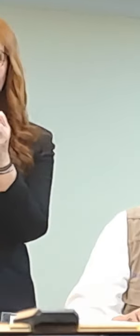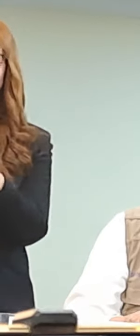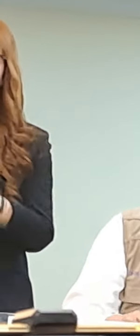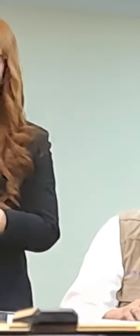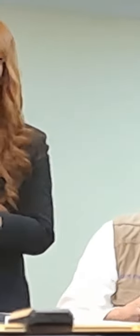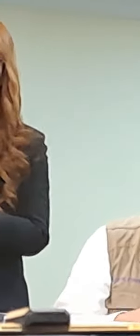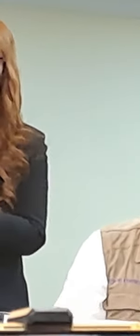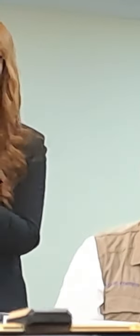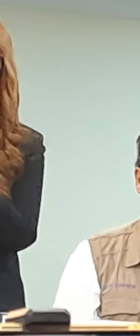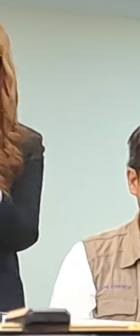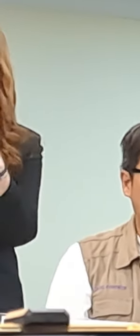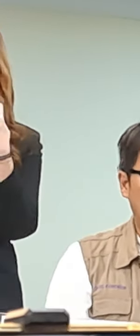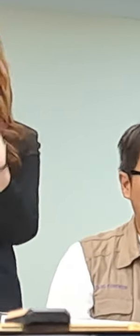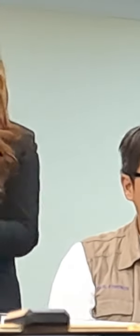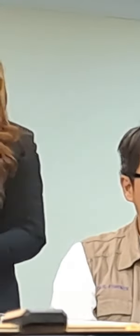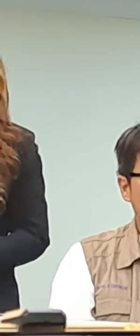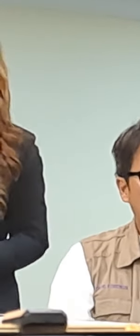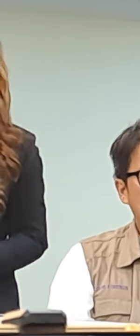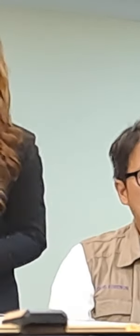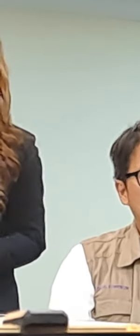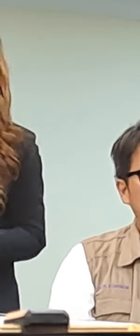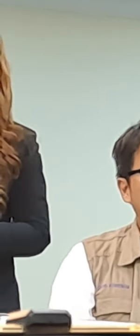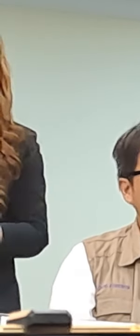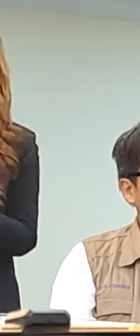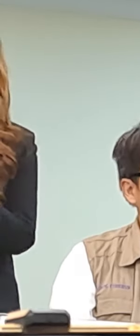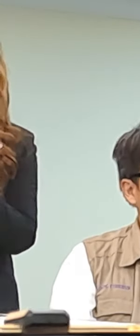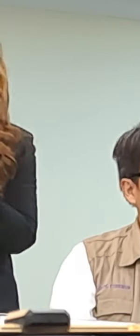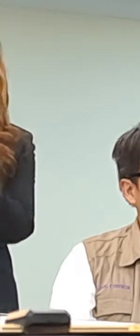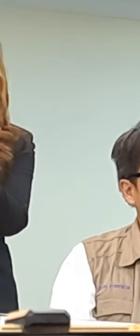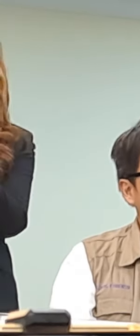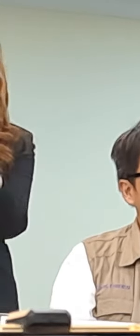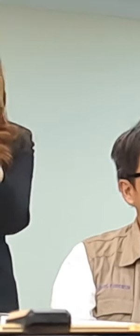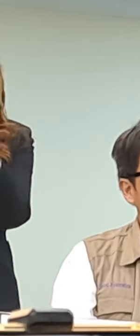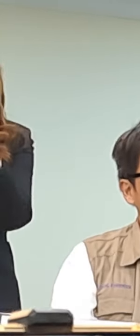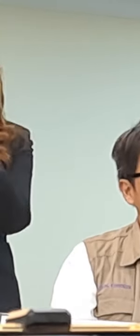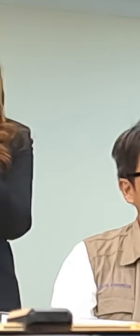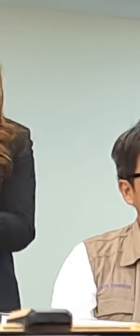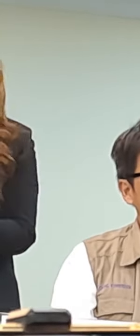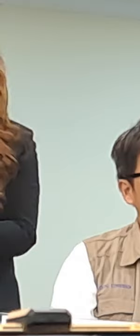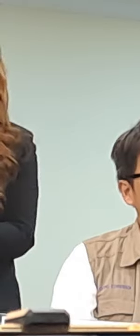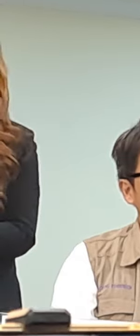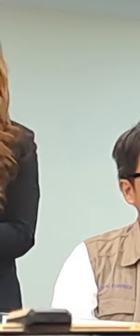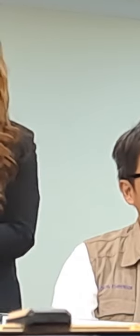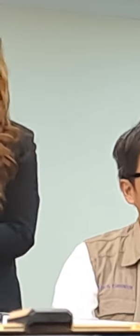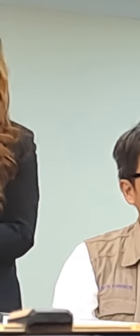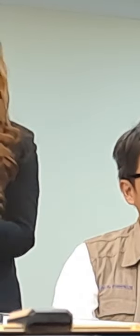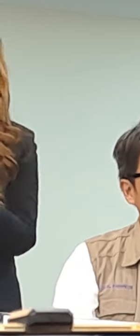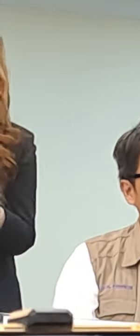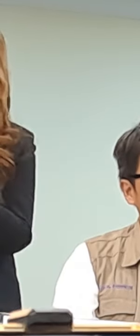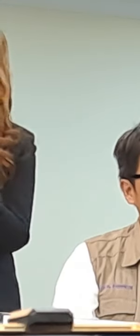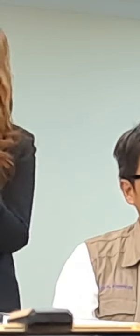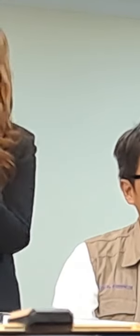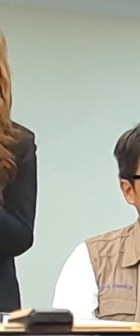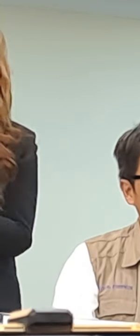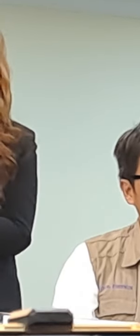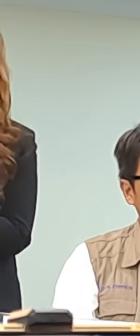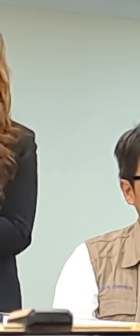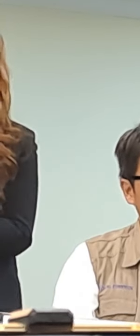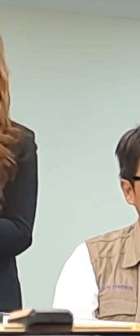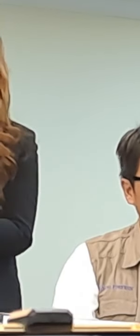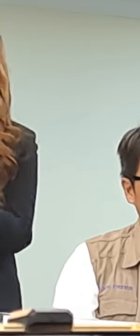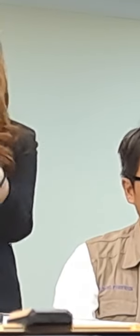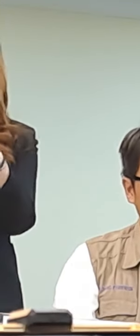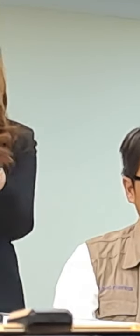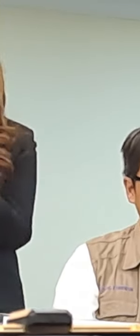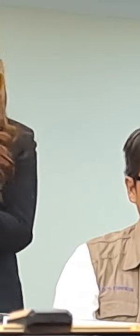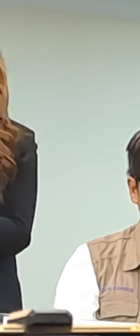pemeriksaan mereka. Sehingga ada tanda-tanda terendam pada kondisi korban itu memang dipastikan ada. Selanjutnya untuk pemastian adanya tenggelam